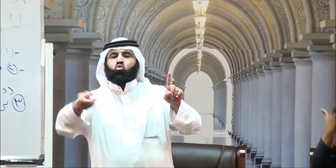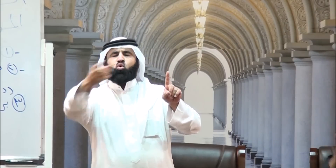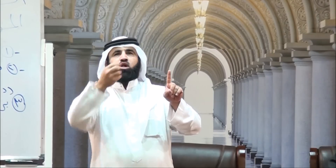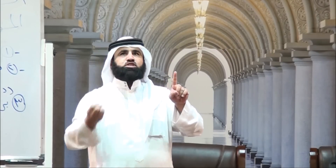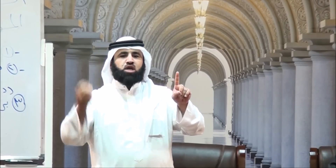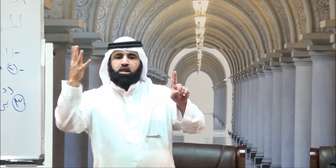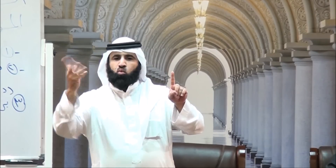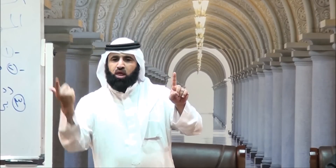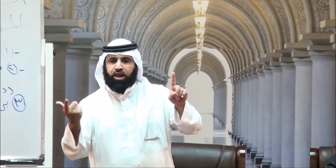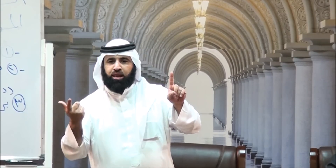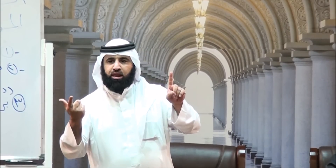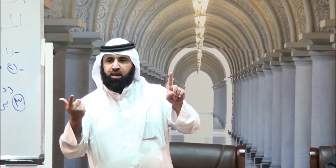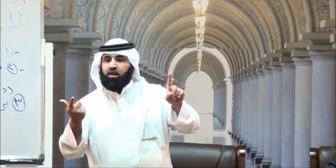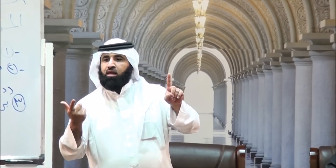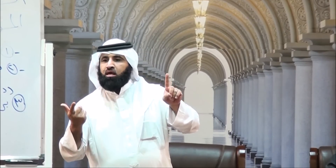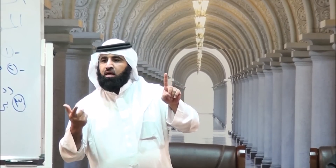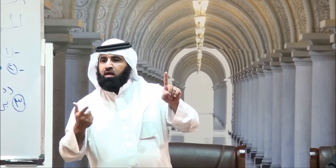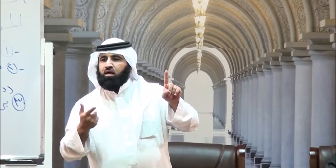الجنه وين؟